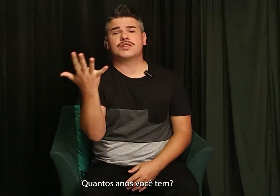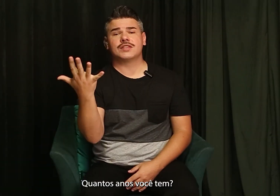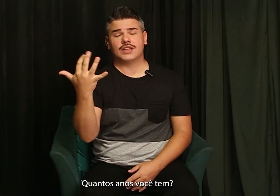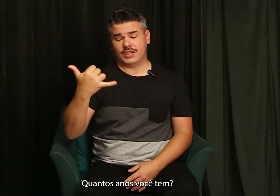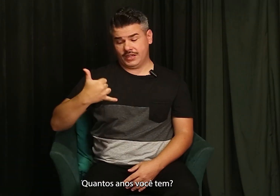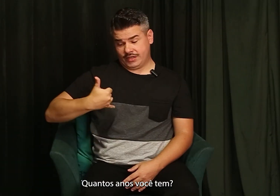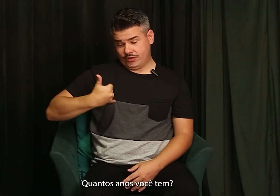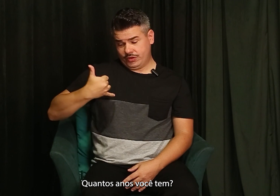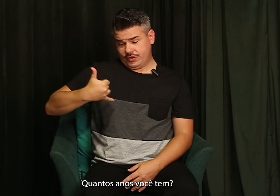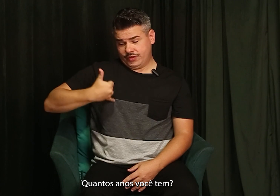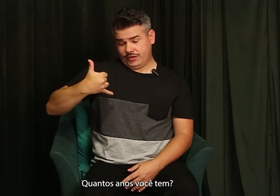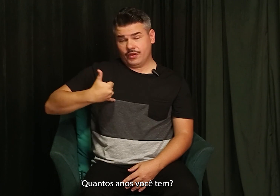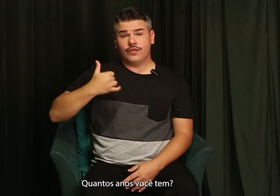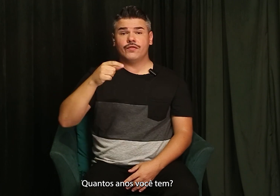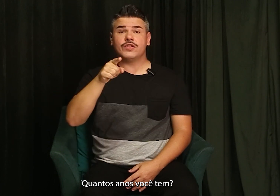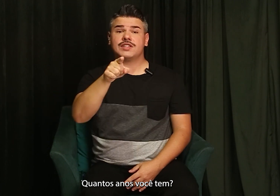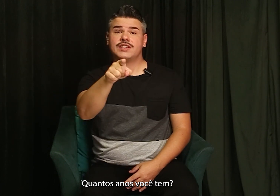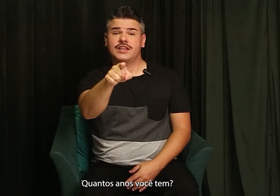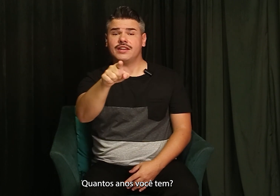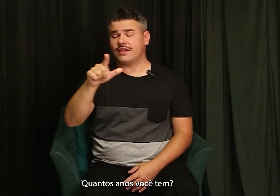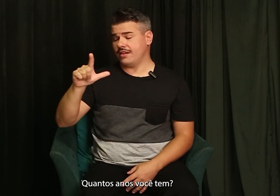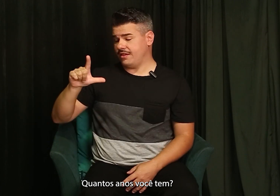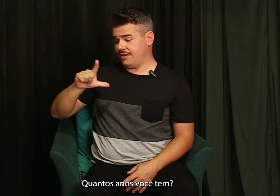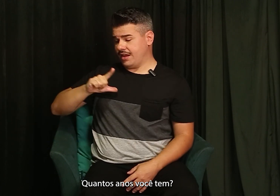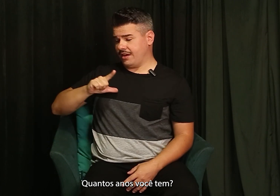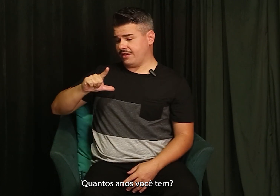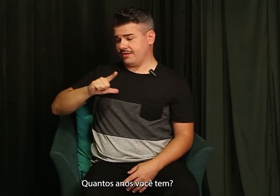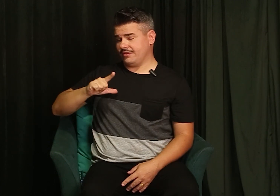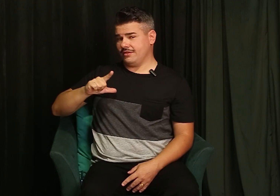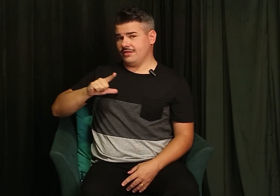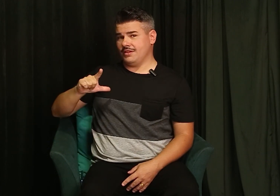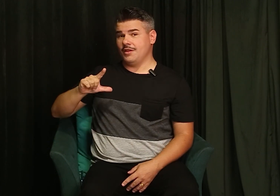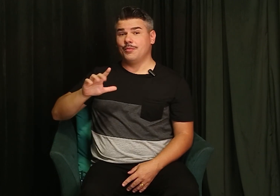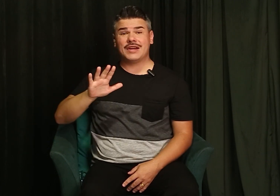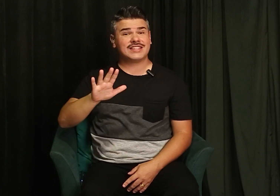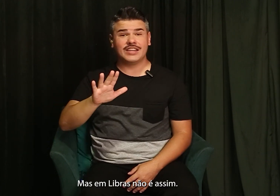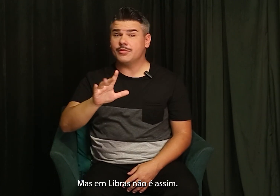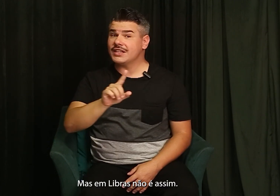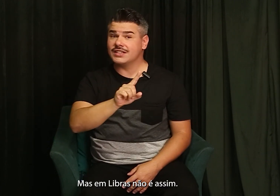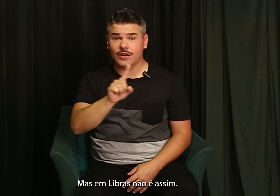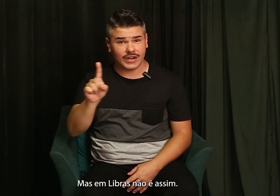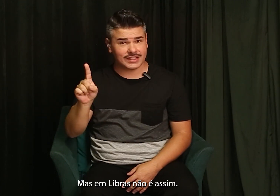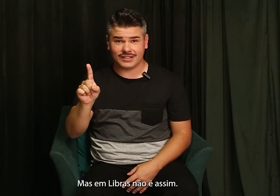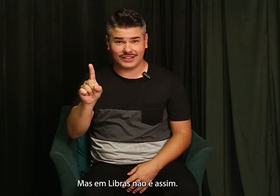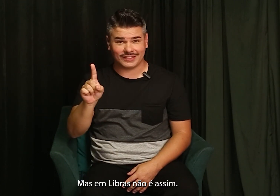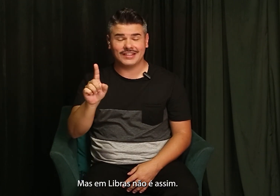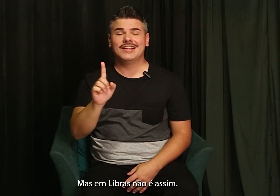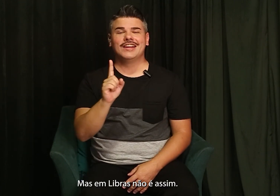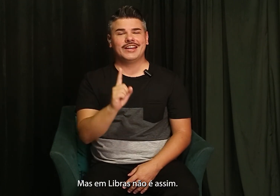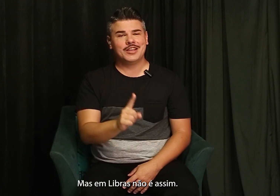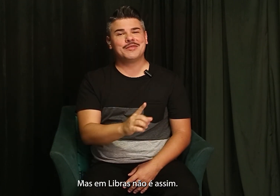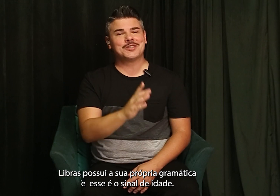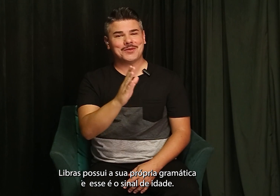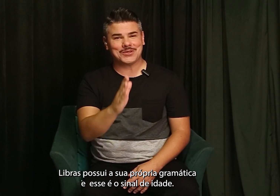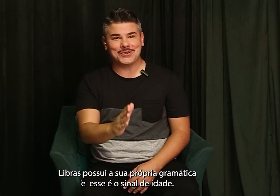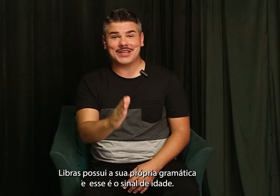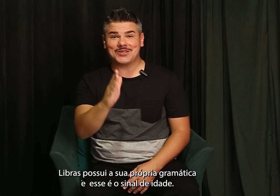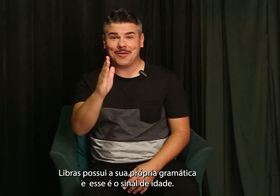Quantos anos você tem? Mas em Libras não é assim. Libras possui a